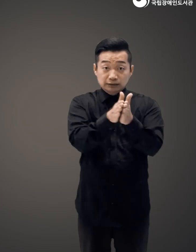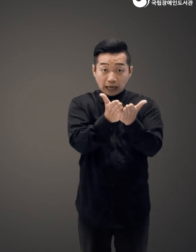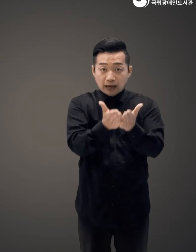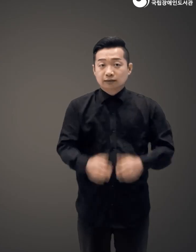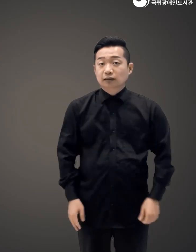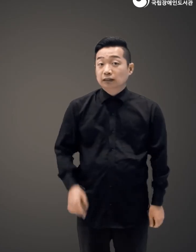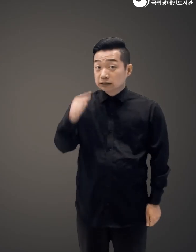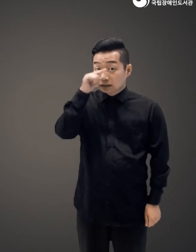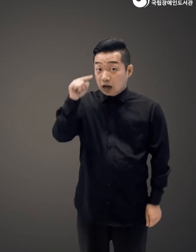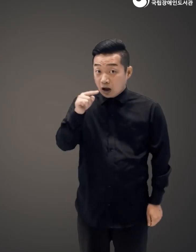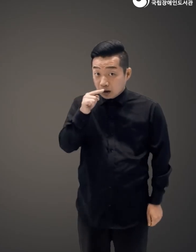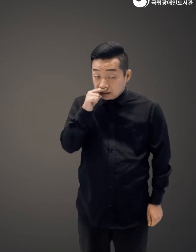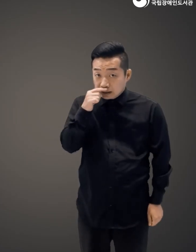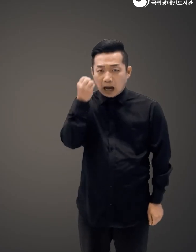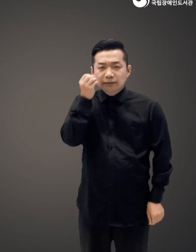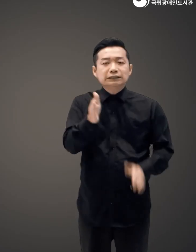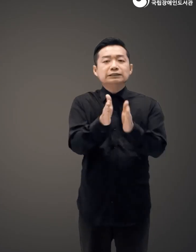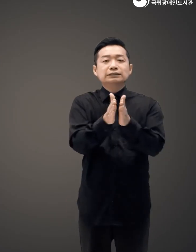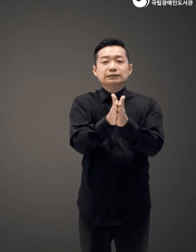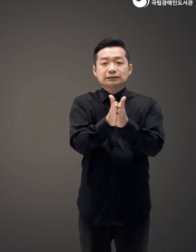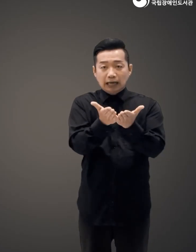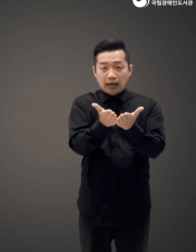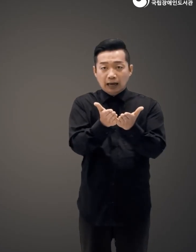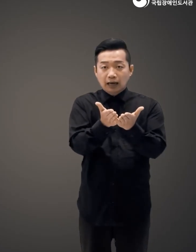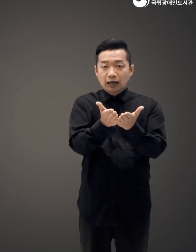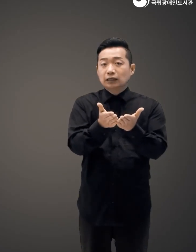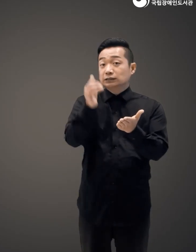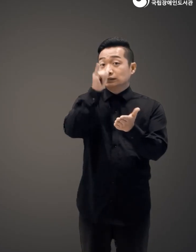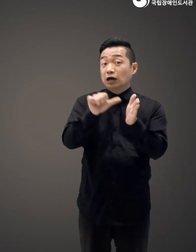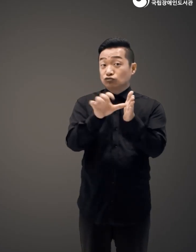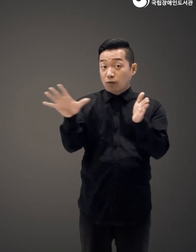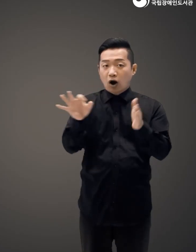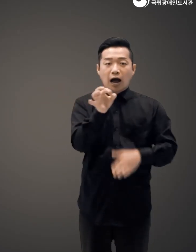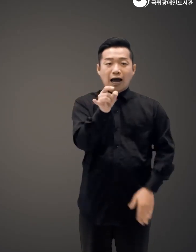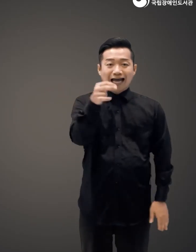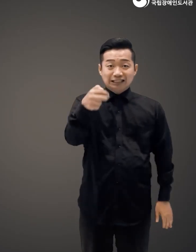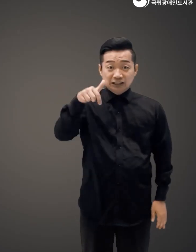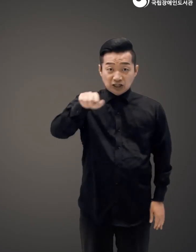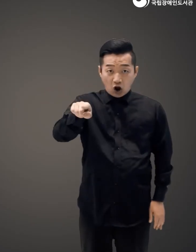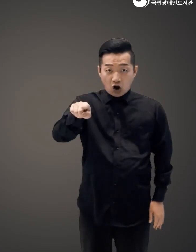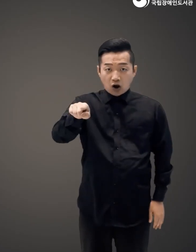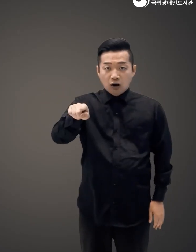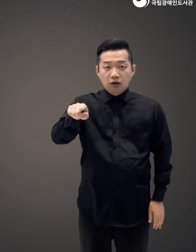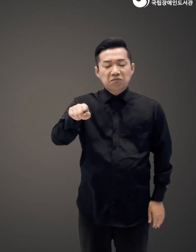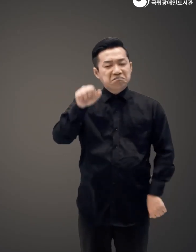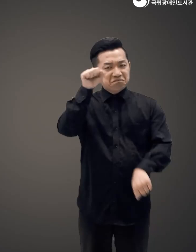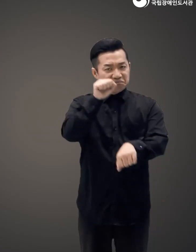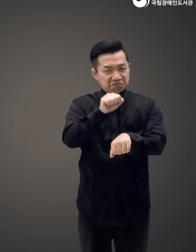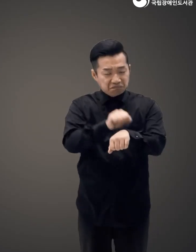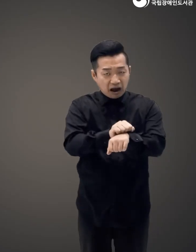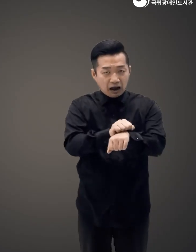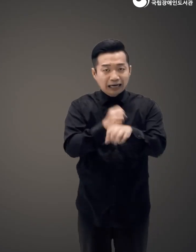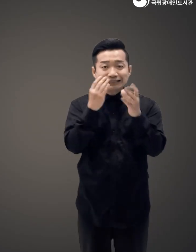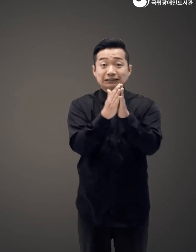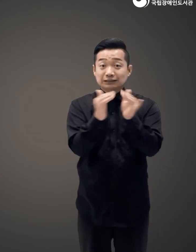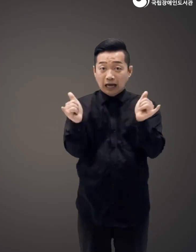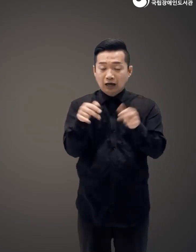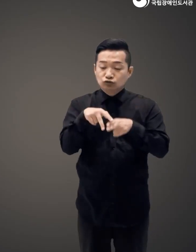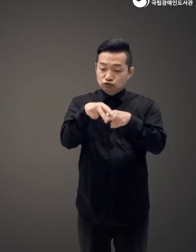작품이 영미권 미스터리 소설 최고 권위상인 에드거상 최우수 신인상 최종 후보에 올라 세간의 주목을